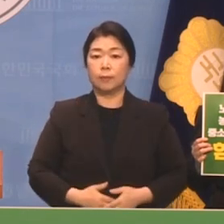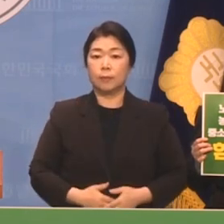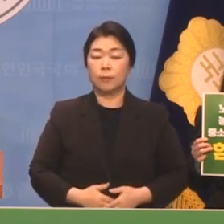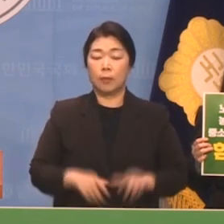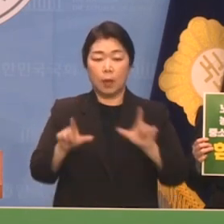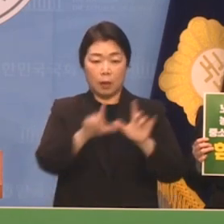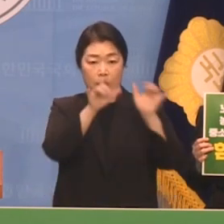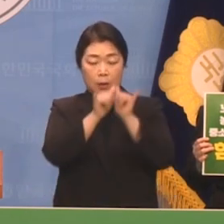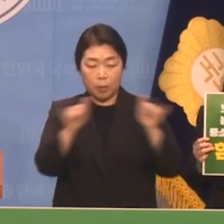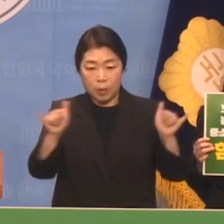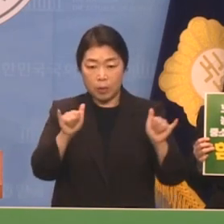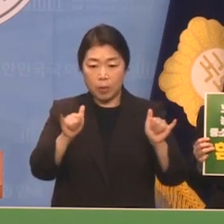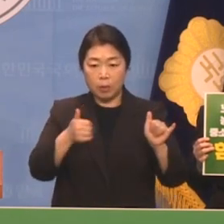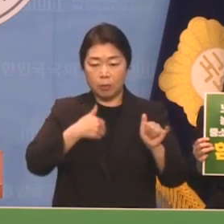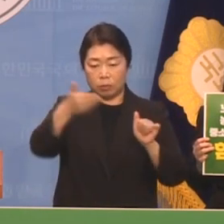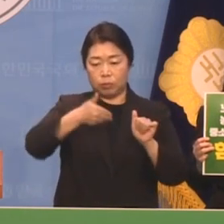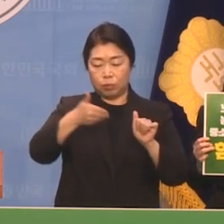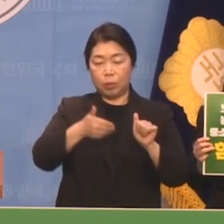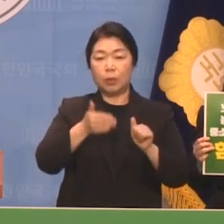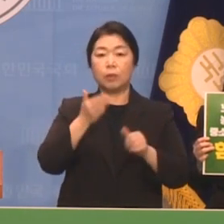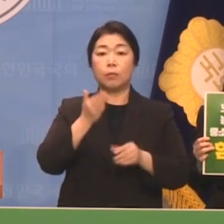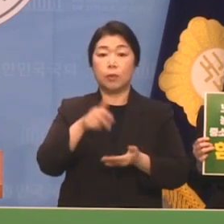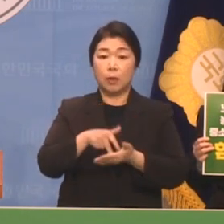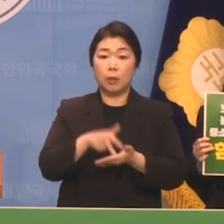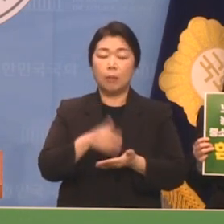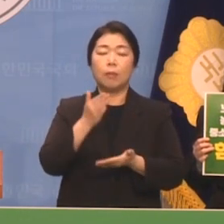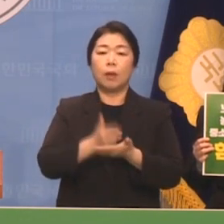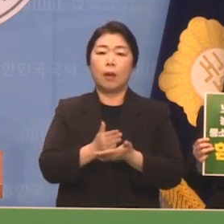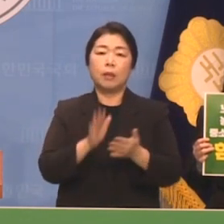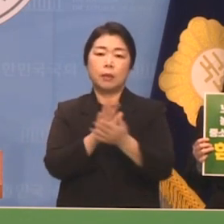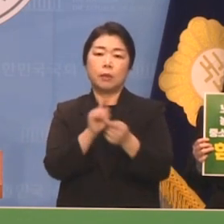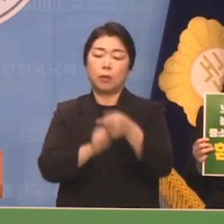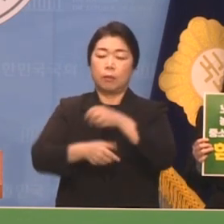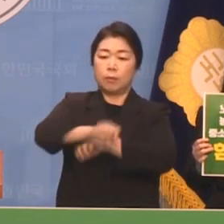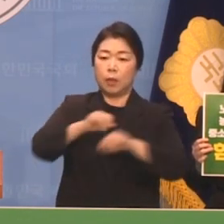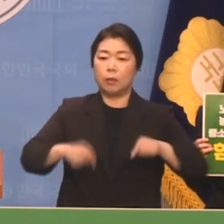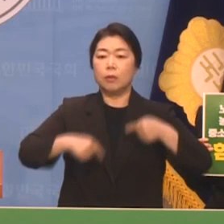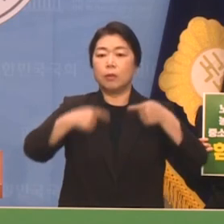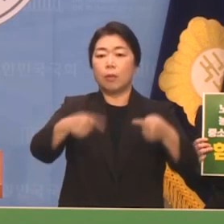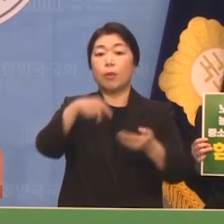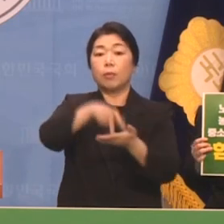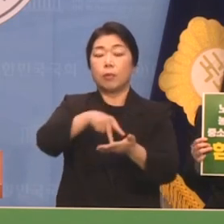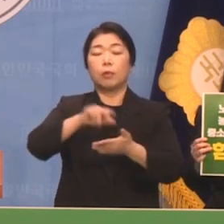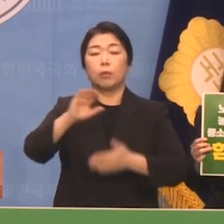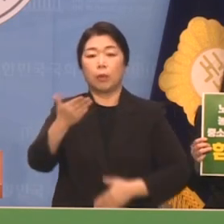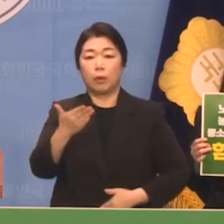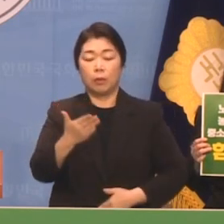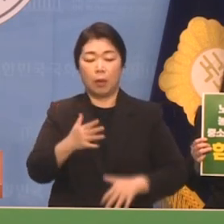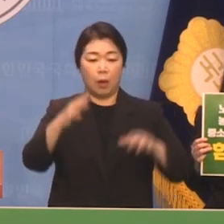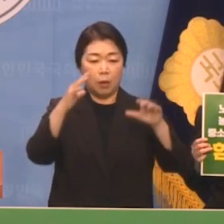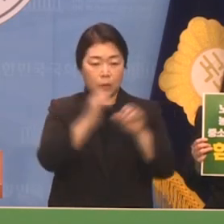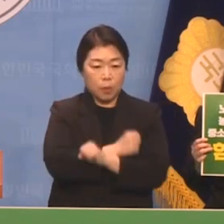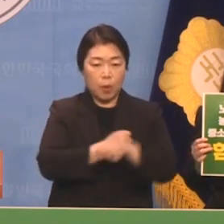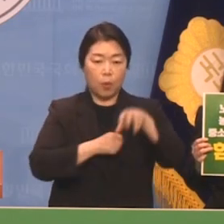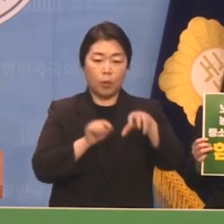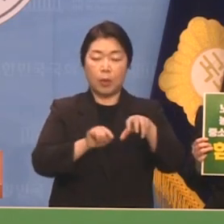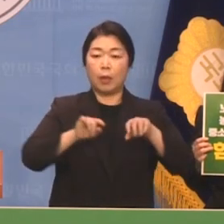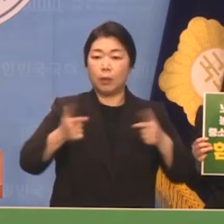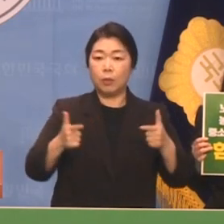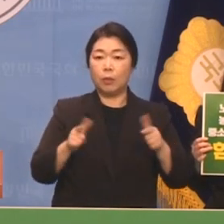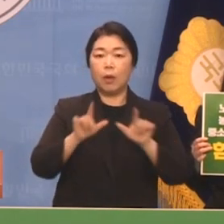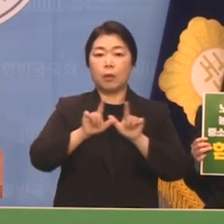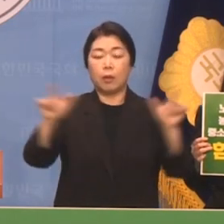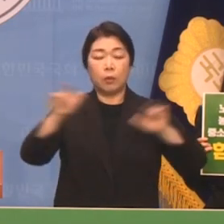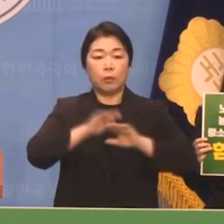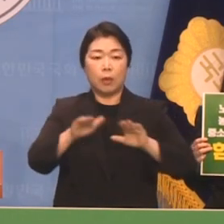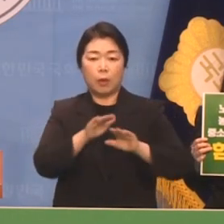주민은 수동적인 소비자에서 참여하는 시민이 될 때 소멸위기에 놓인 지역이 아닌 기후 대응에